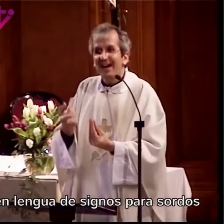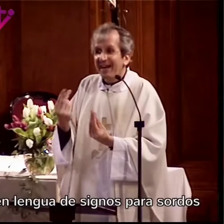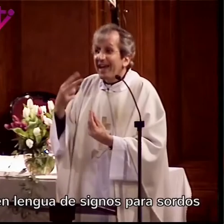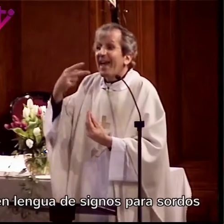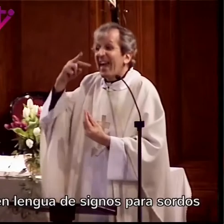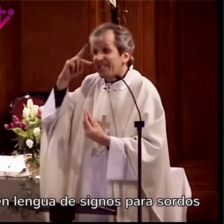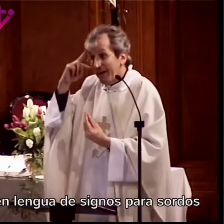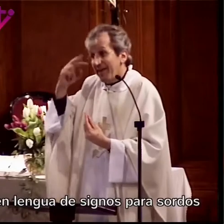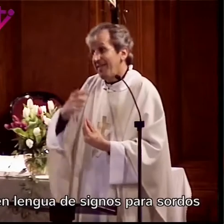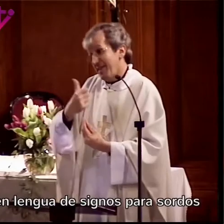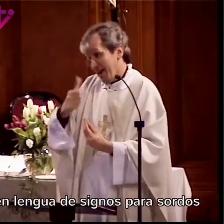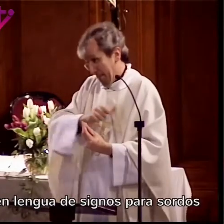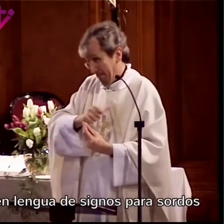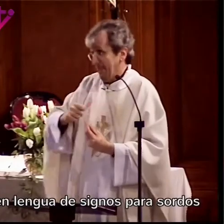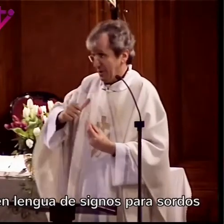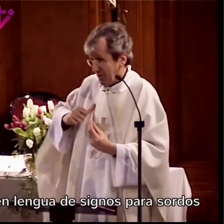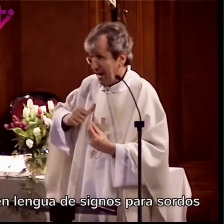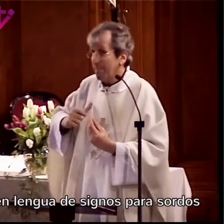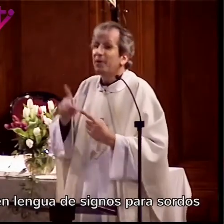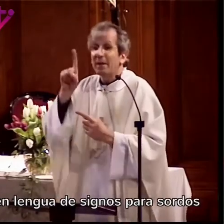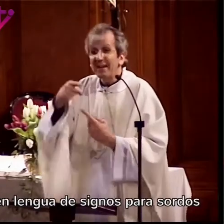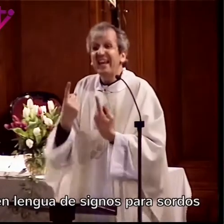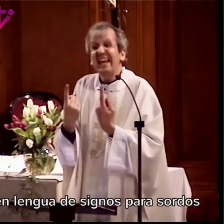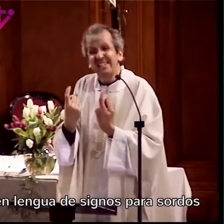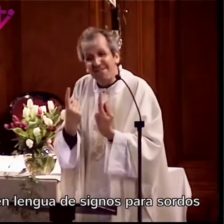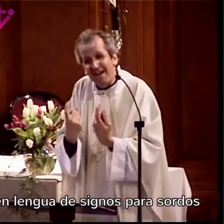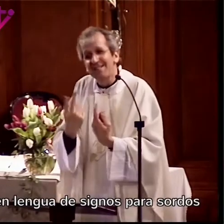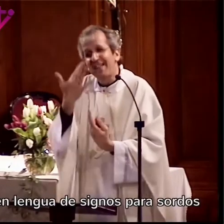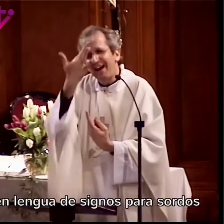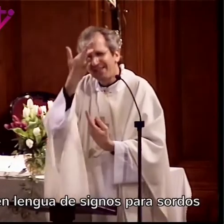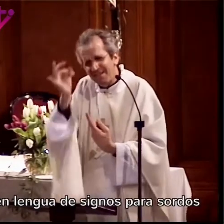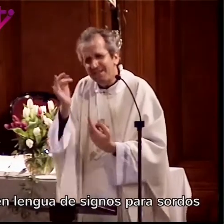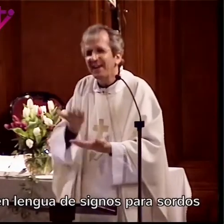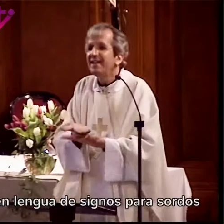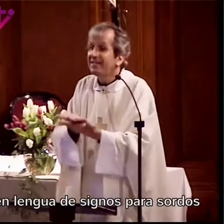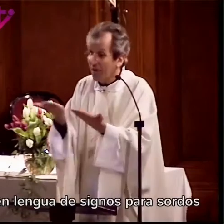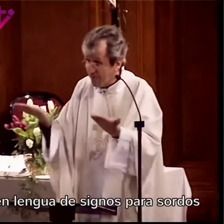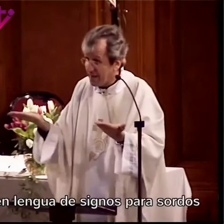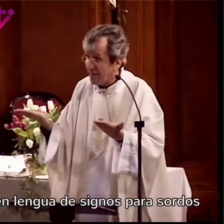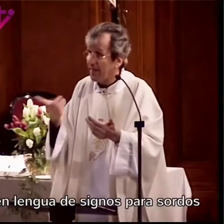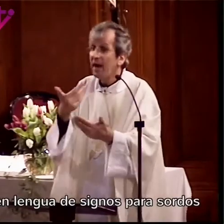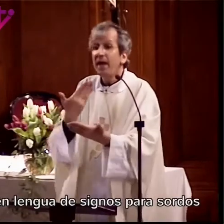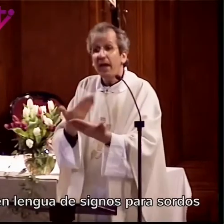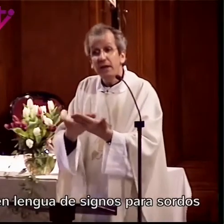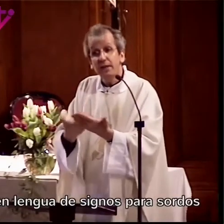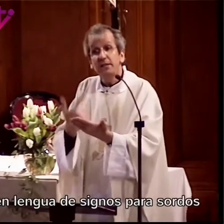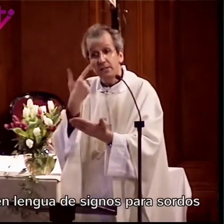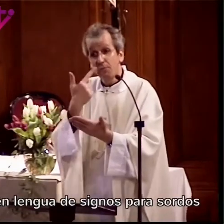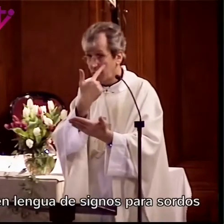experiencia personal pero también esa falta de fe de confianza en el testimonio